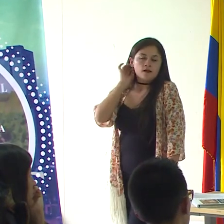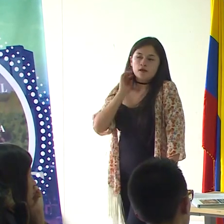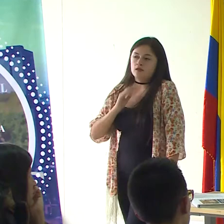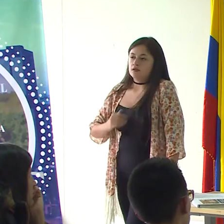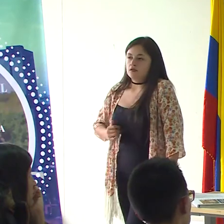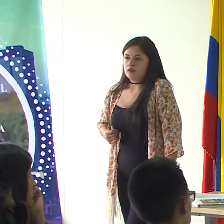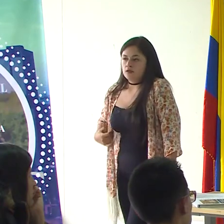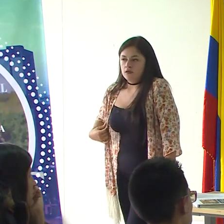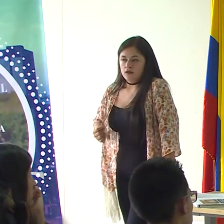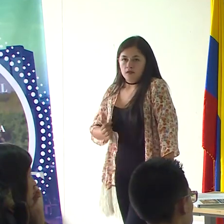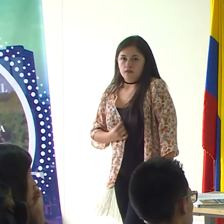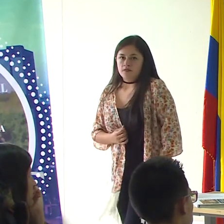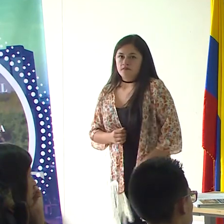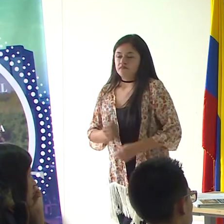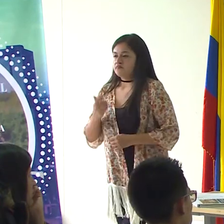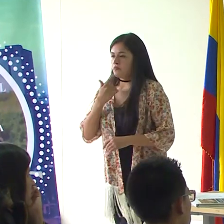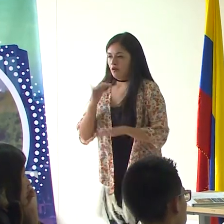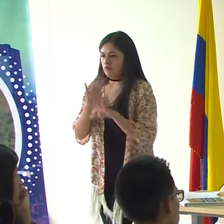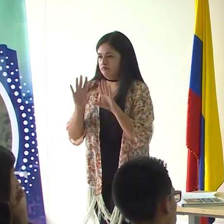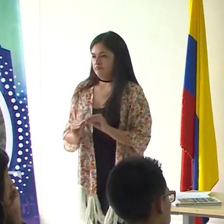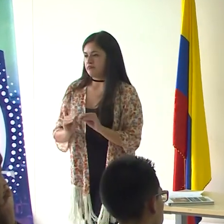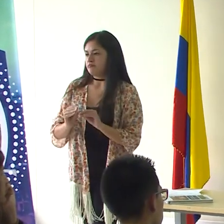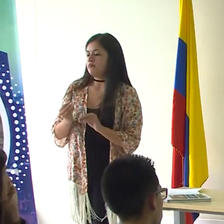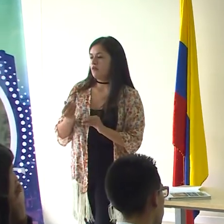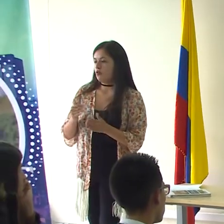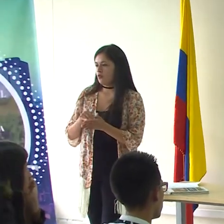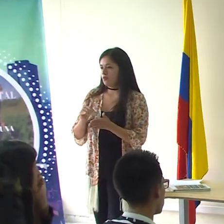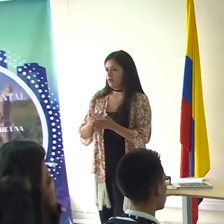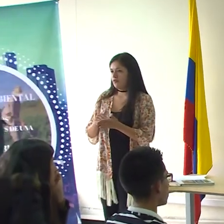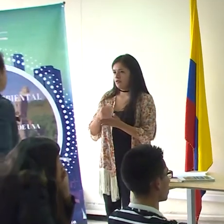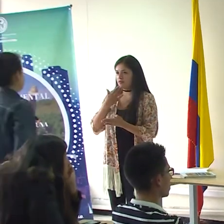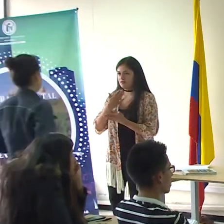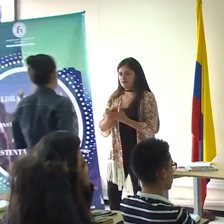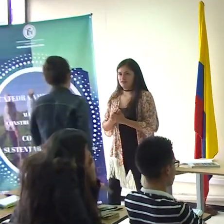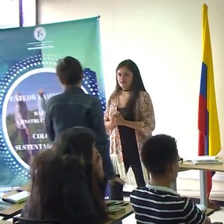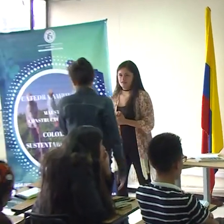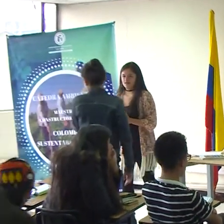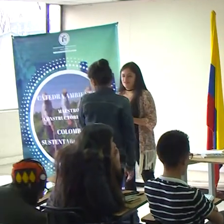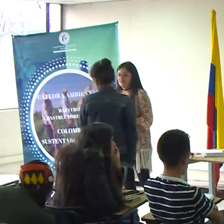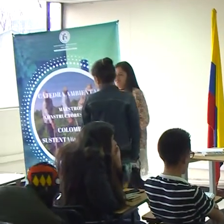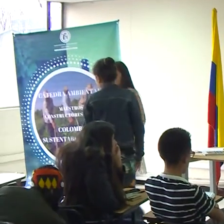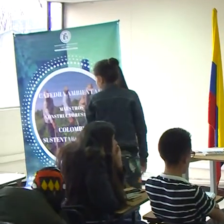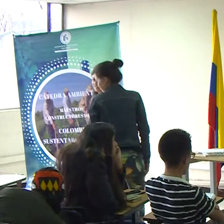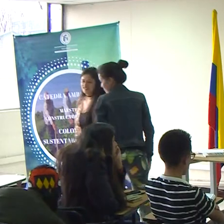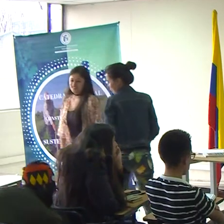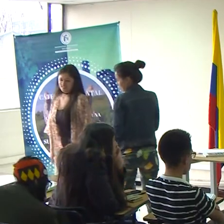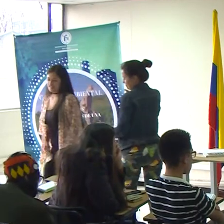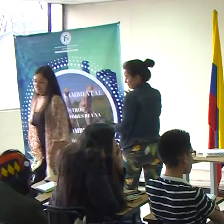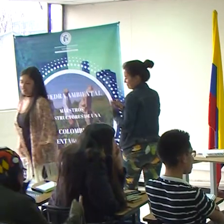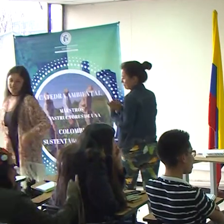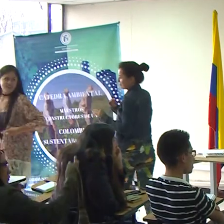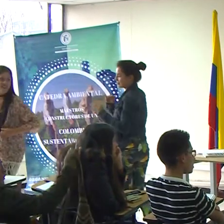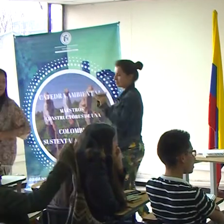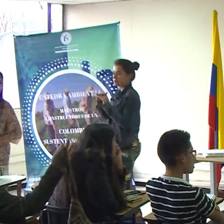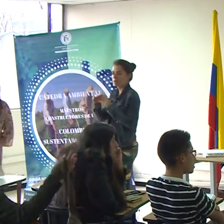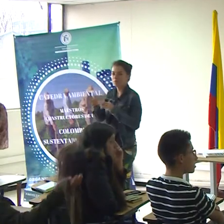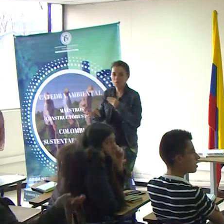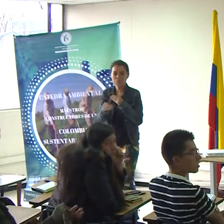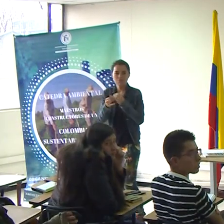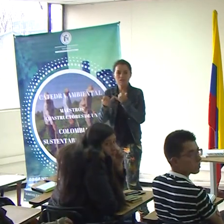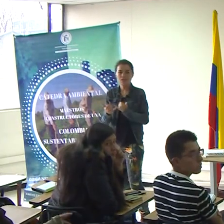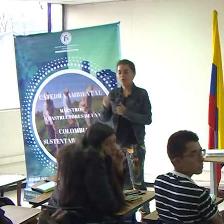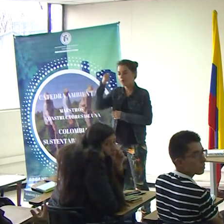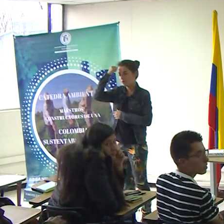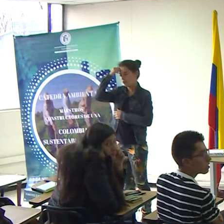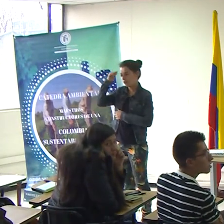bueno con esto damos cierre nuevamente gracias a nuestros dos invitados conferencistas a continuación la profesión iba a dar una orientación